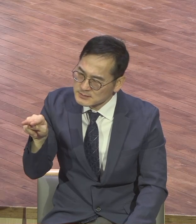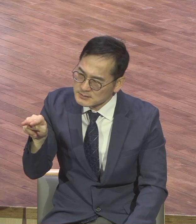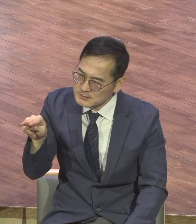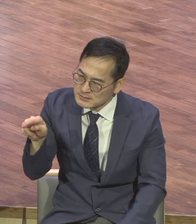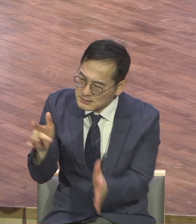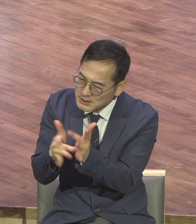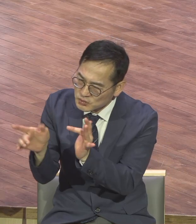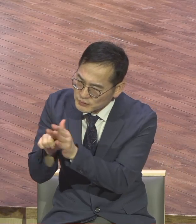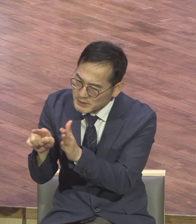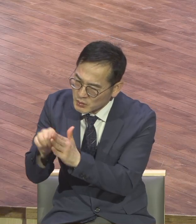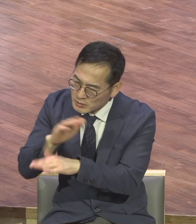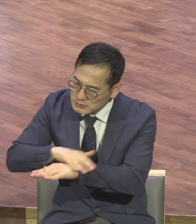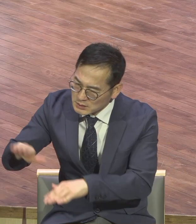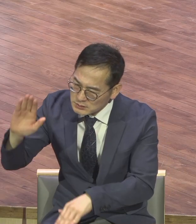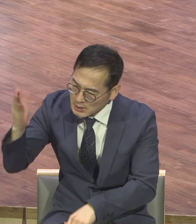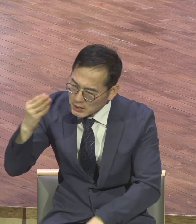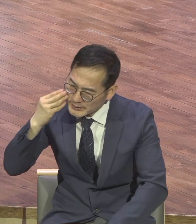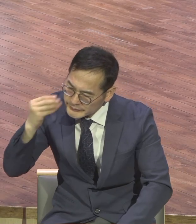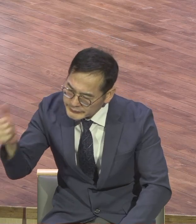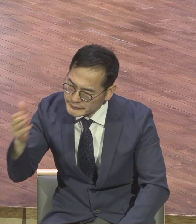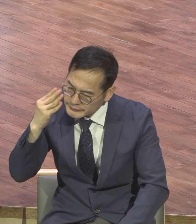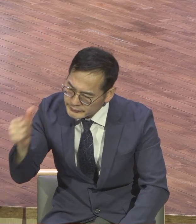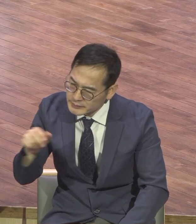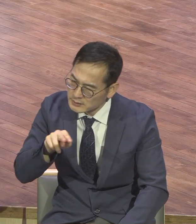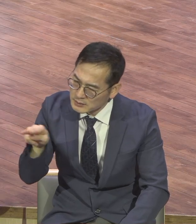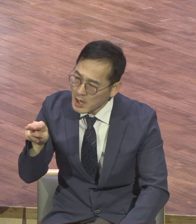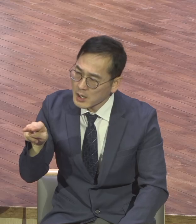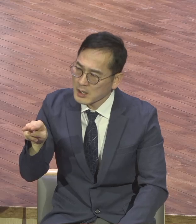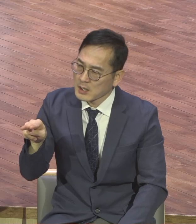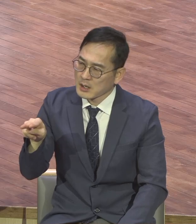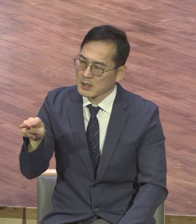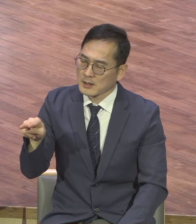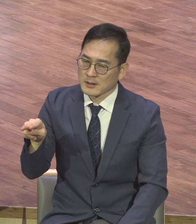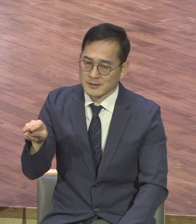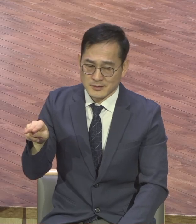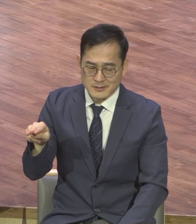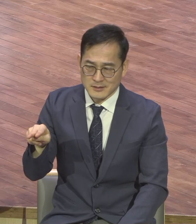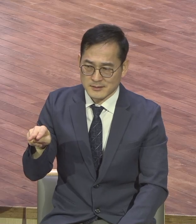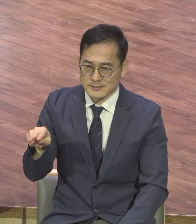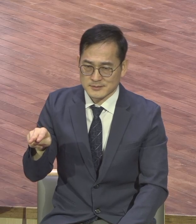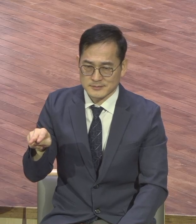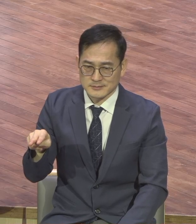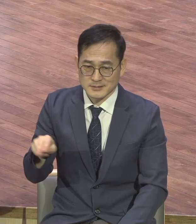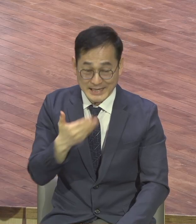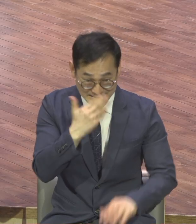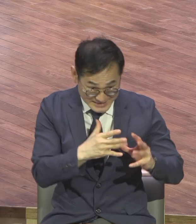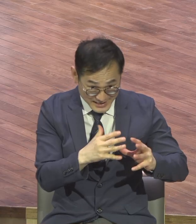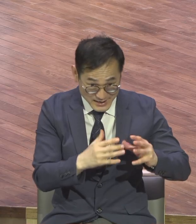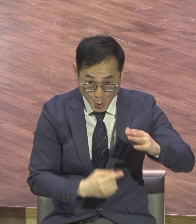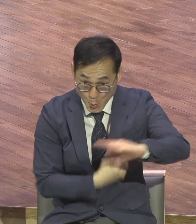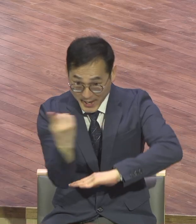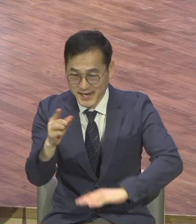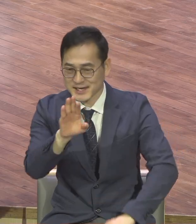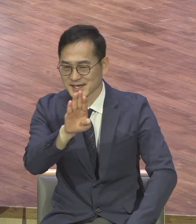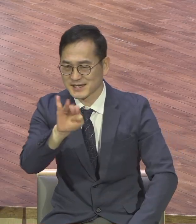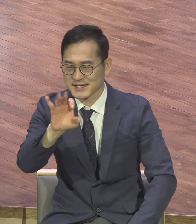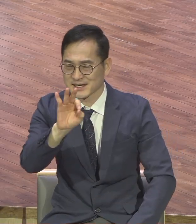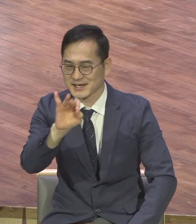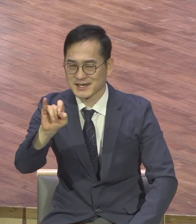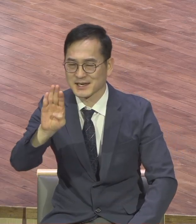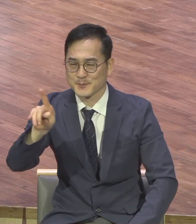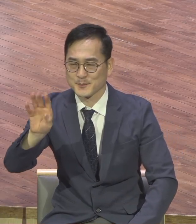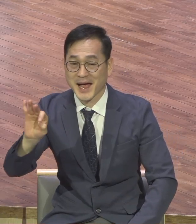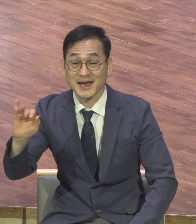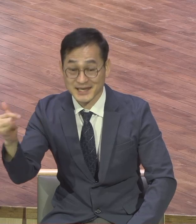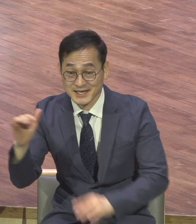이 식이 나게, 이스라엘 백성들이 볼 때 이방인, 우리 이방인들이잖아요. 이스라엘 외에는 다 이방인들이에요. 이방인들이 예수를 믿고